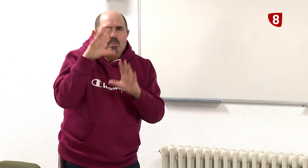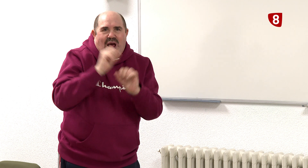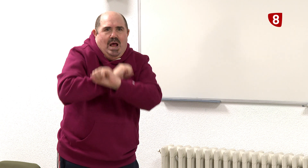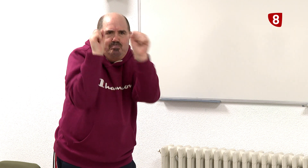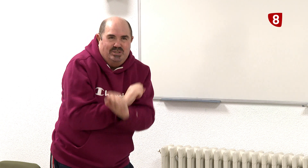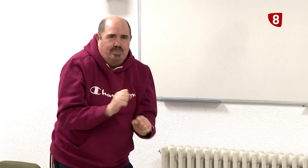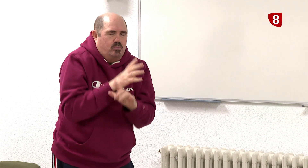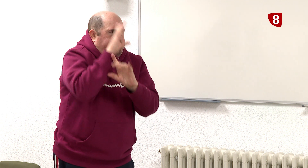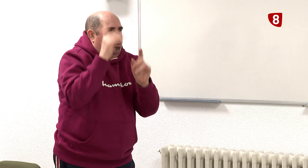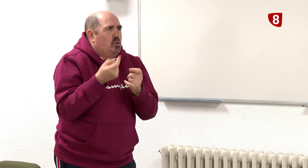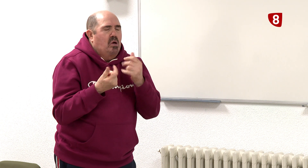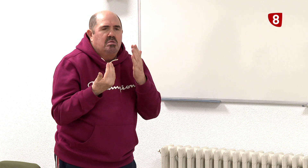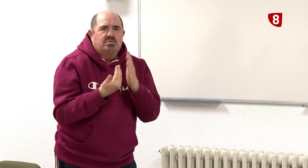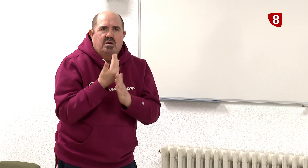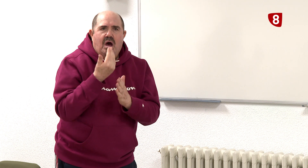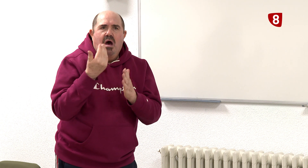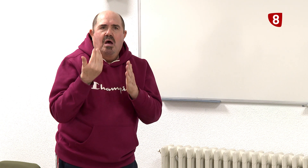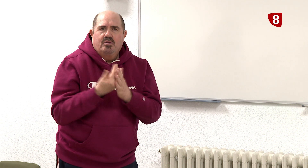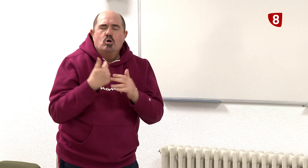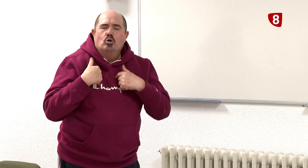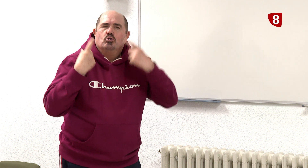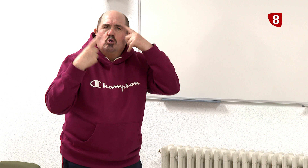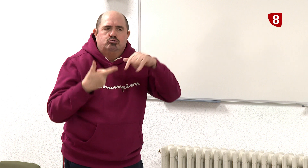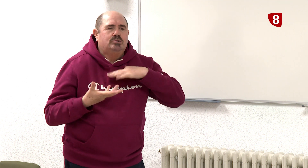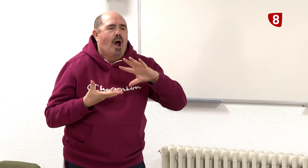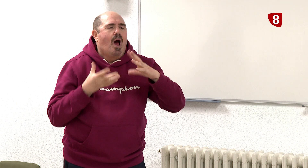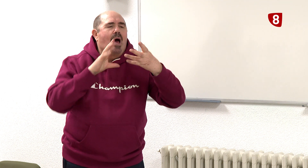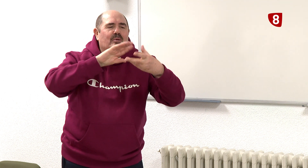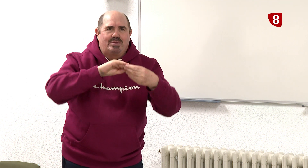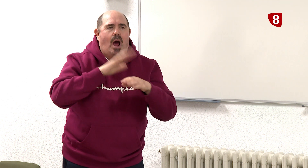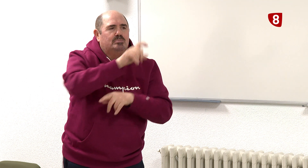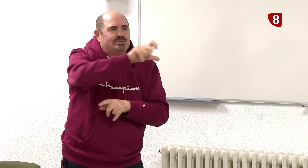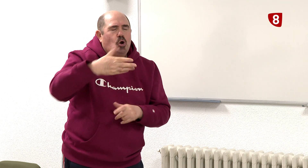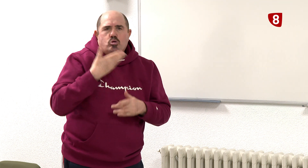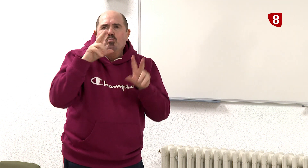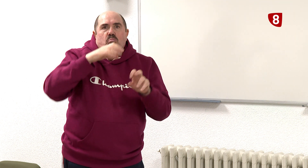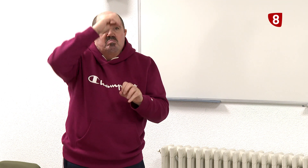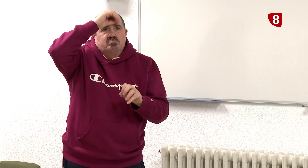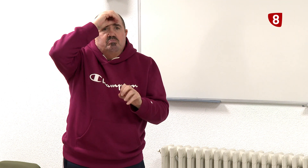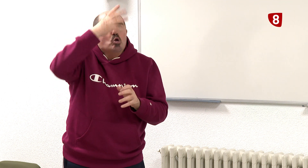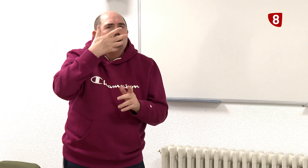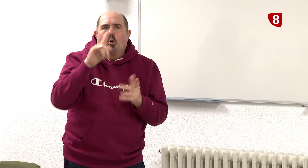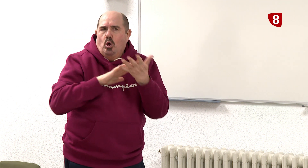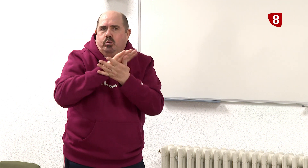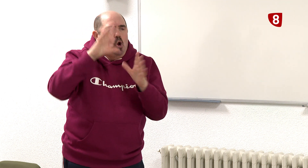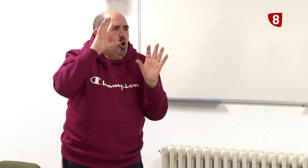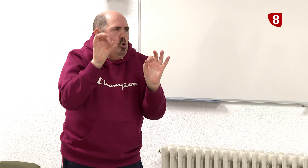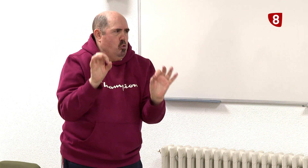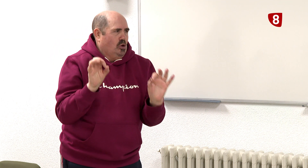la lengua oral, estaba prohibido hablar. Entonces ellos tenían que buscar recursos y adaptarse también a aprender a hablar con las manos y esta lengua de